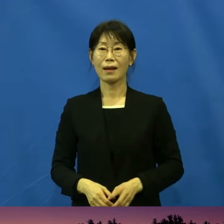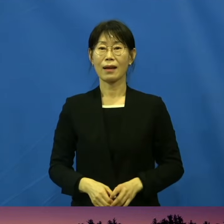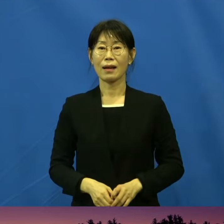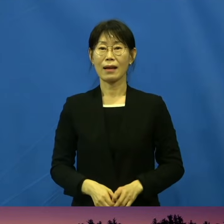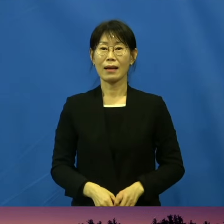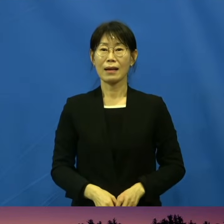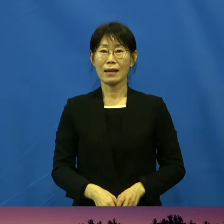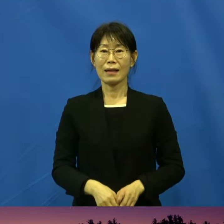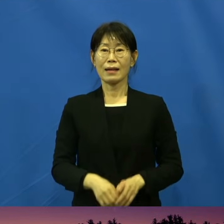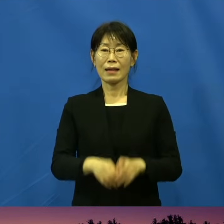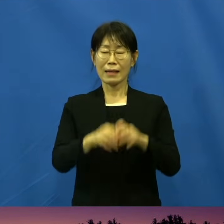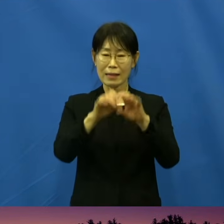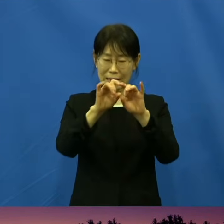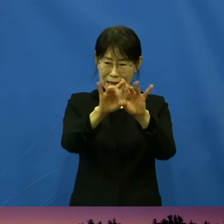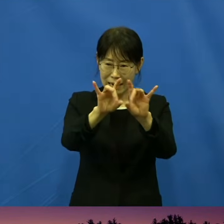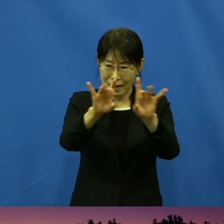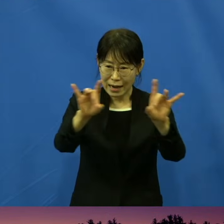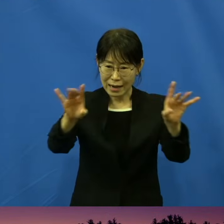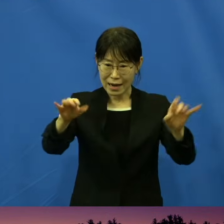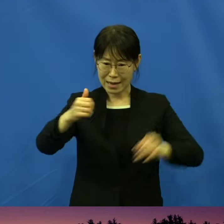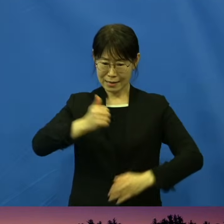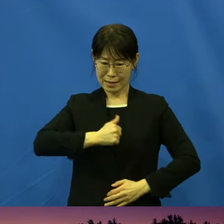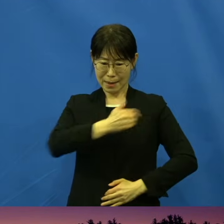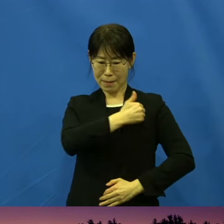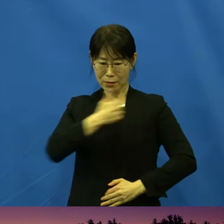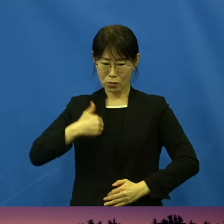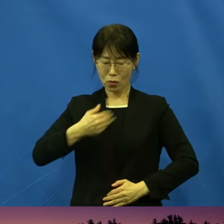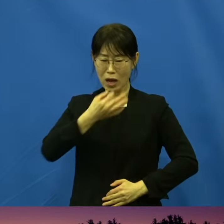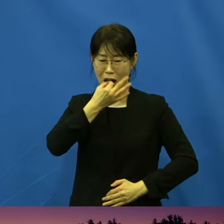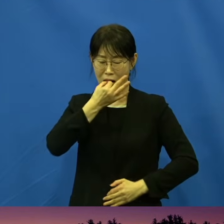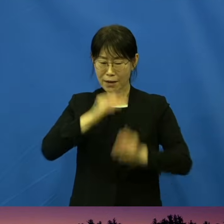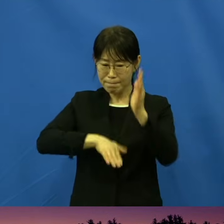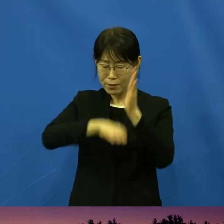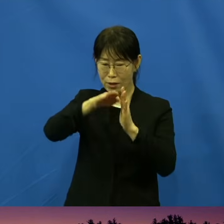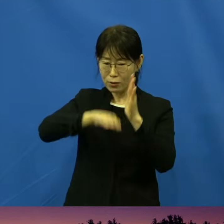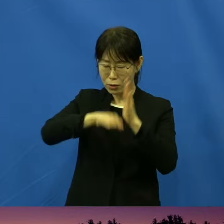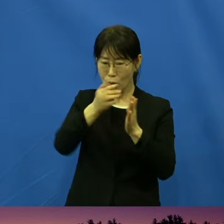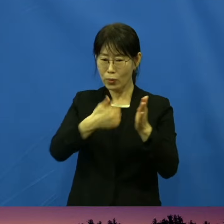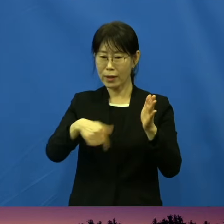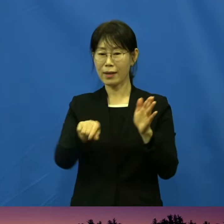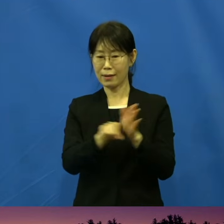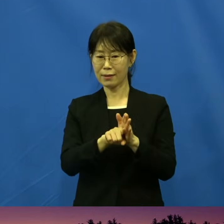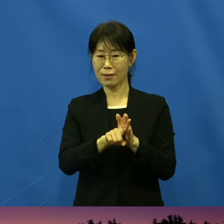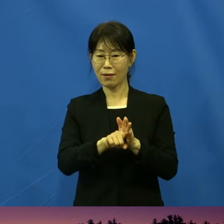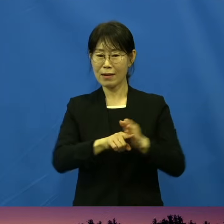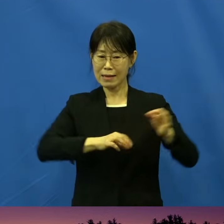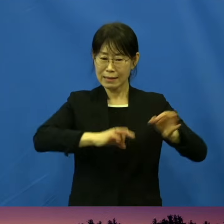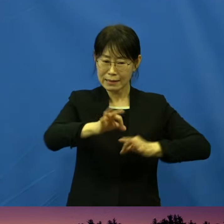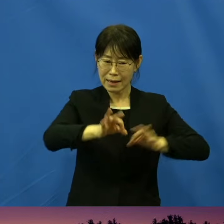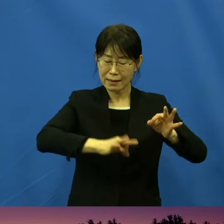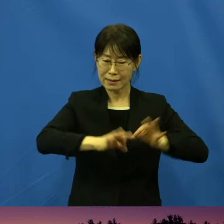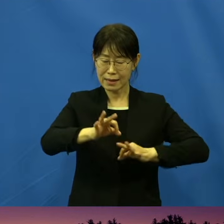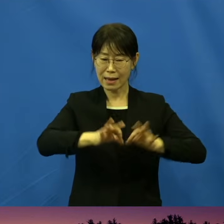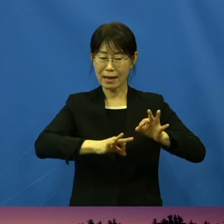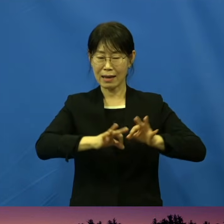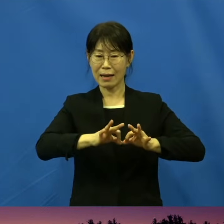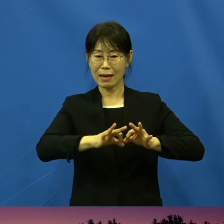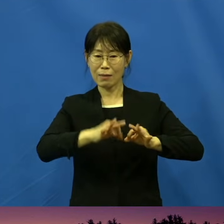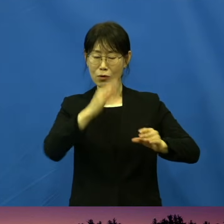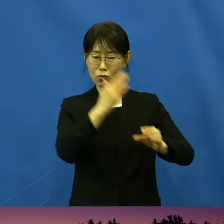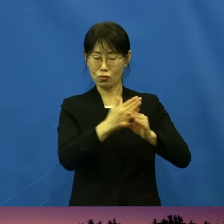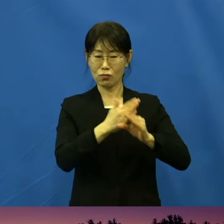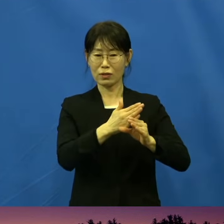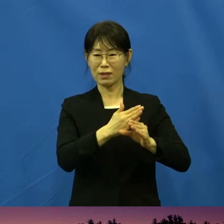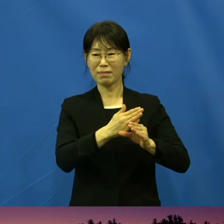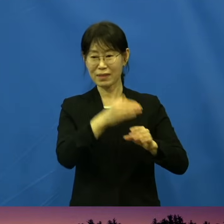그 자아를 만족시켜주기 위해서 그냥 모든 상업주의가 동원을 하고 있어요. 그래서 요즘 우리 한국은